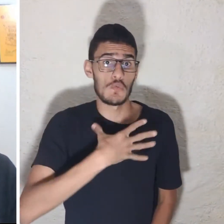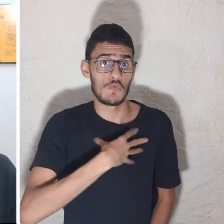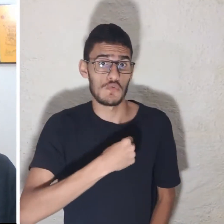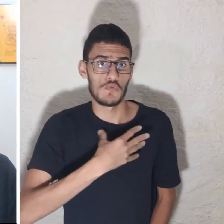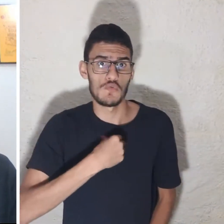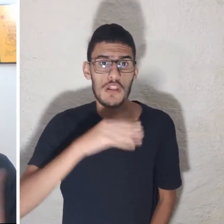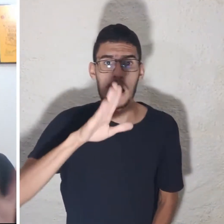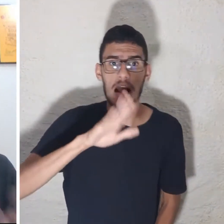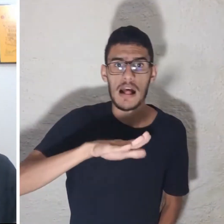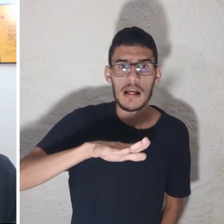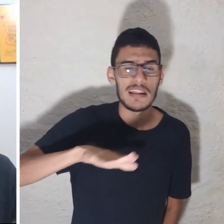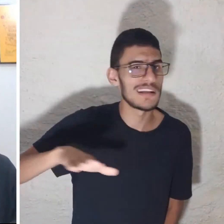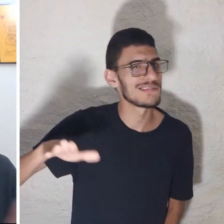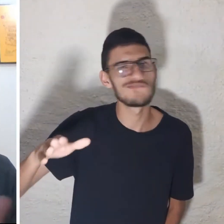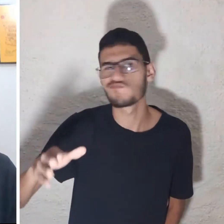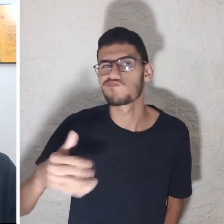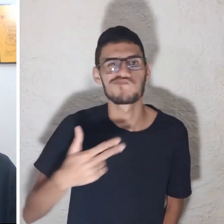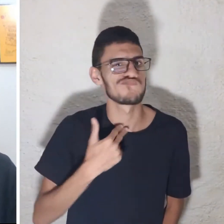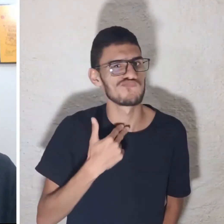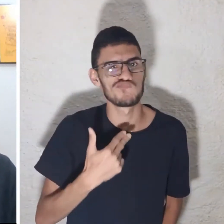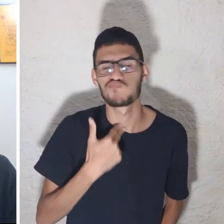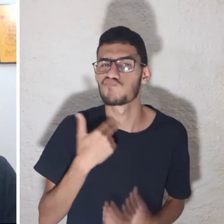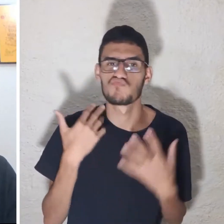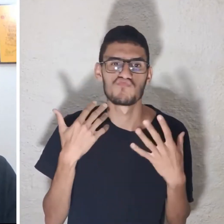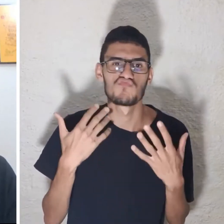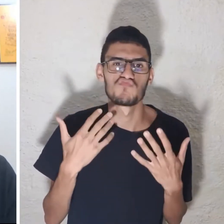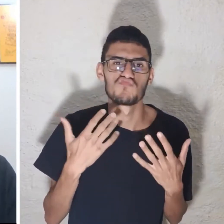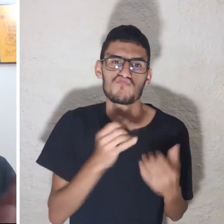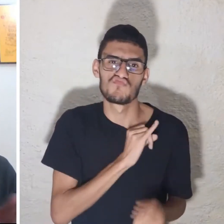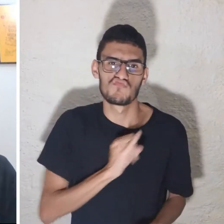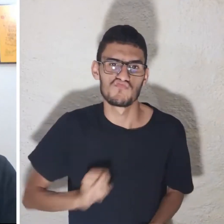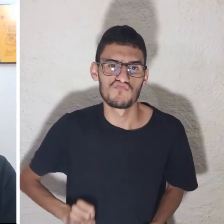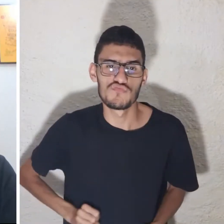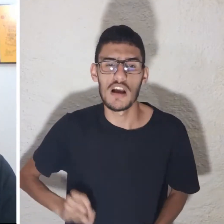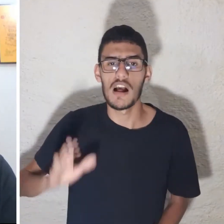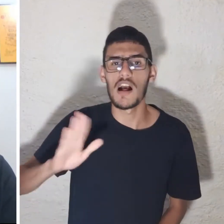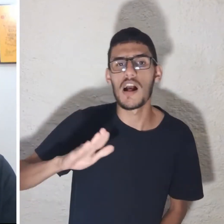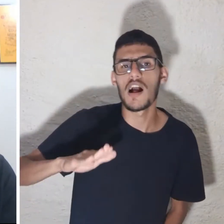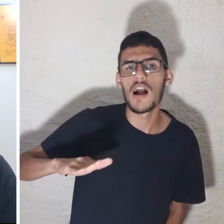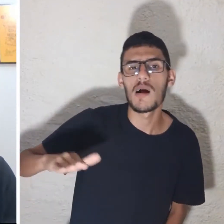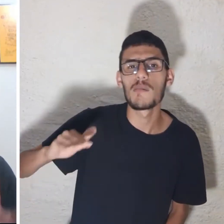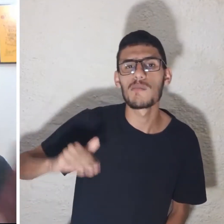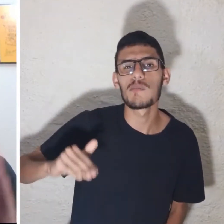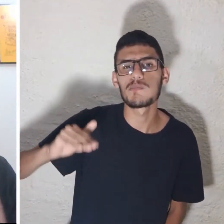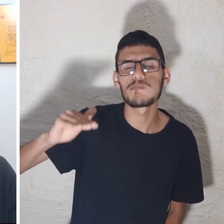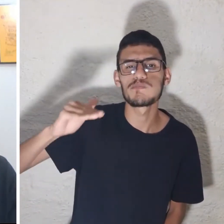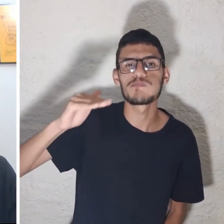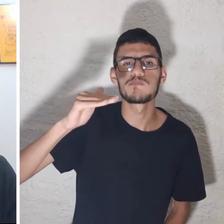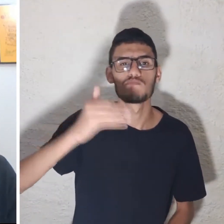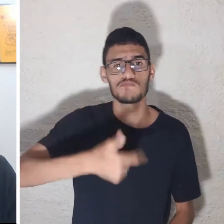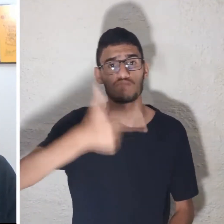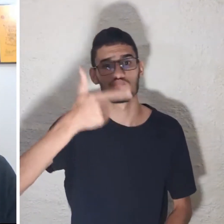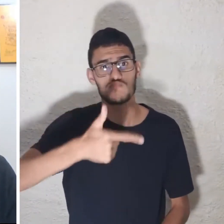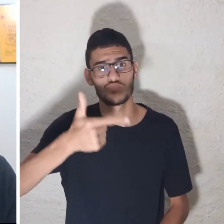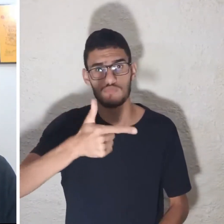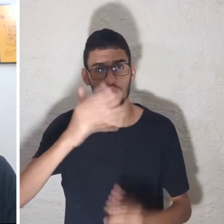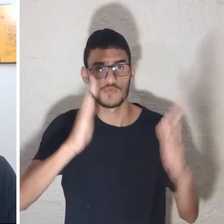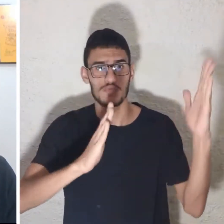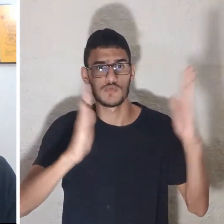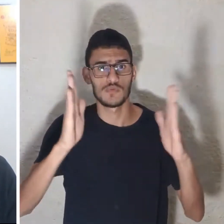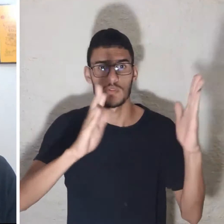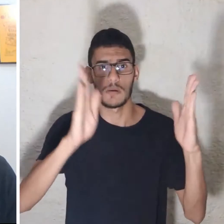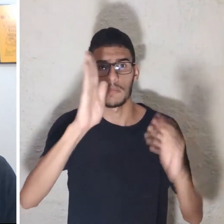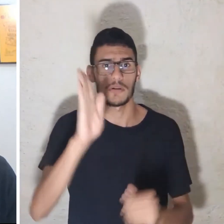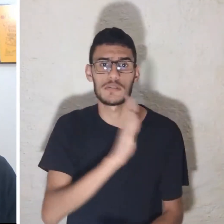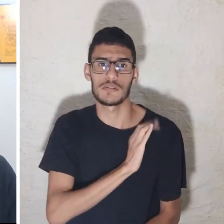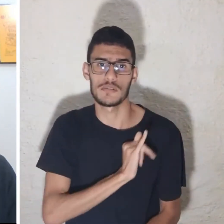Pedro II, que era uma criança, ainda não pôde governar o Brasil. Então, enquanto o Dom Pedro II era uma criança, a gente tem a segunda fase do